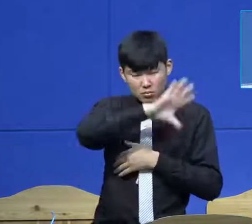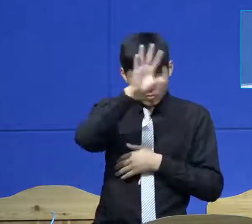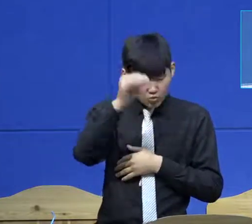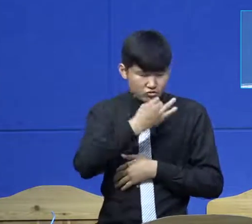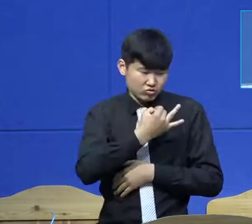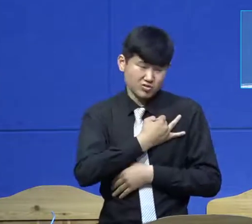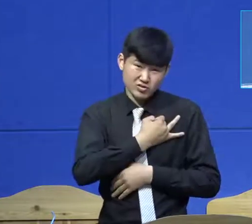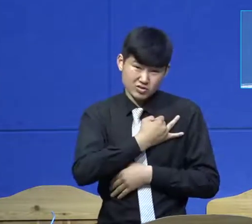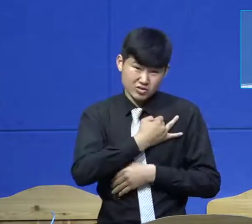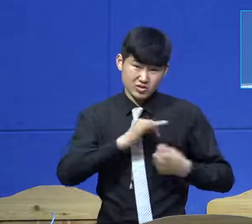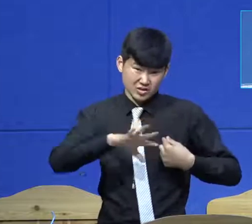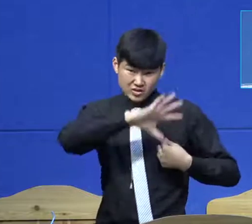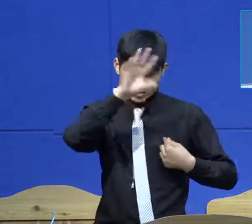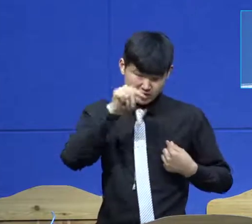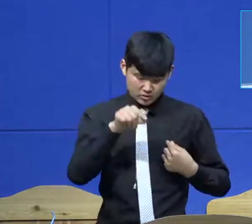итгэгчд